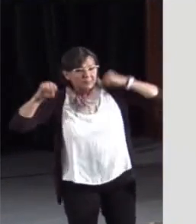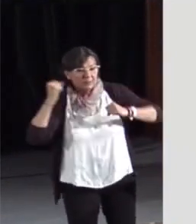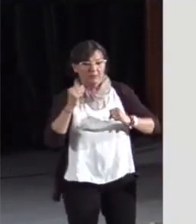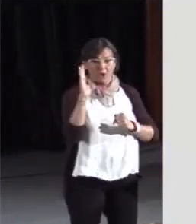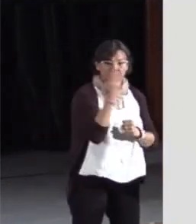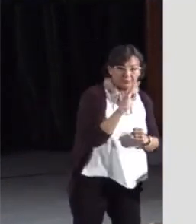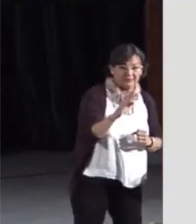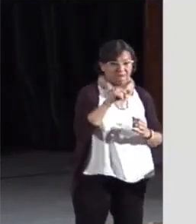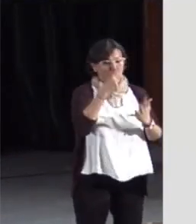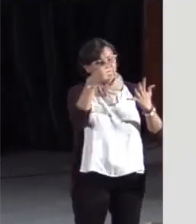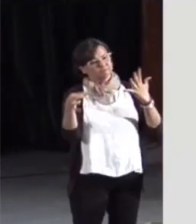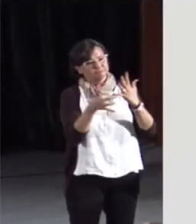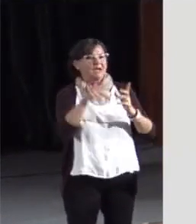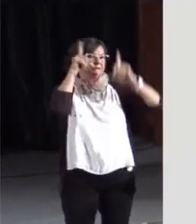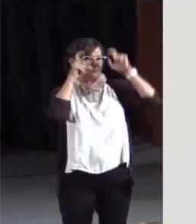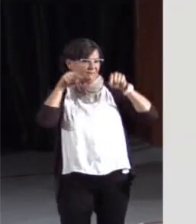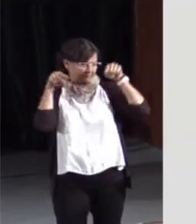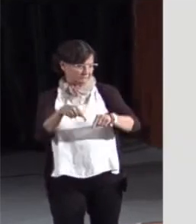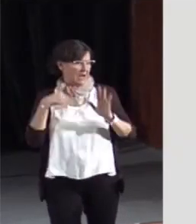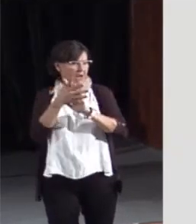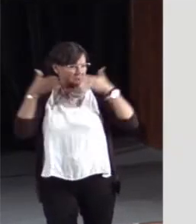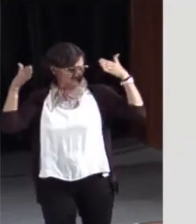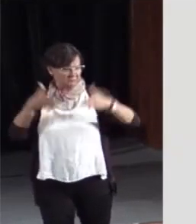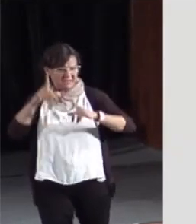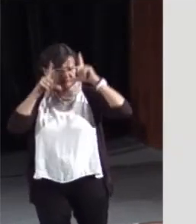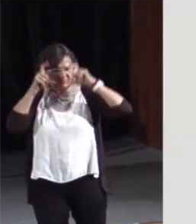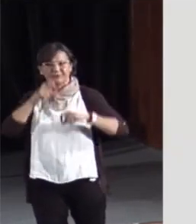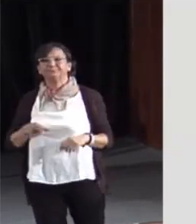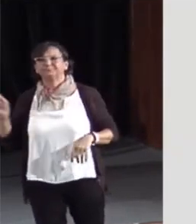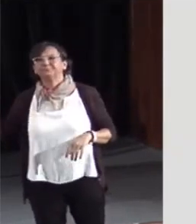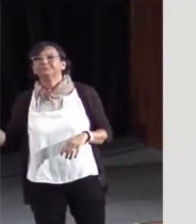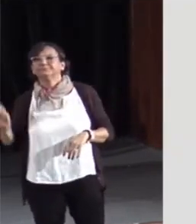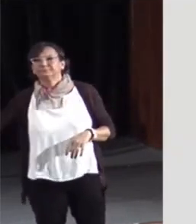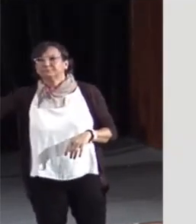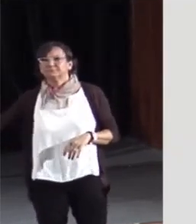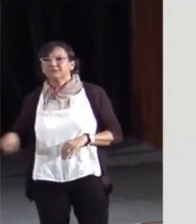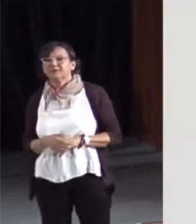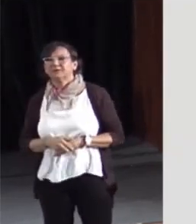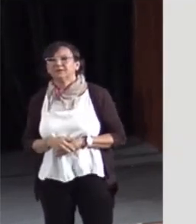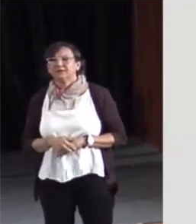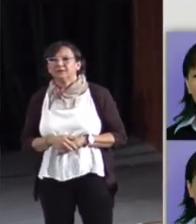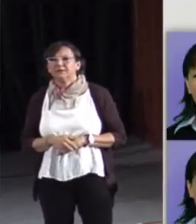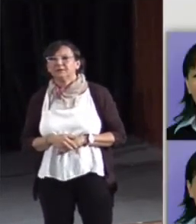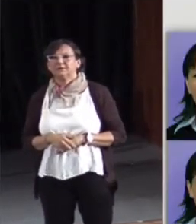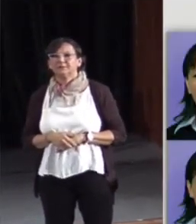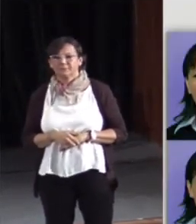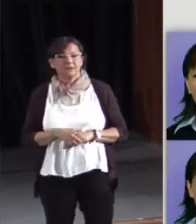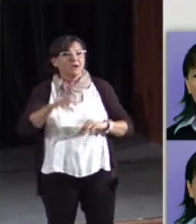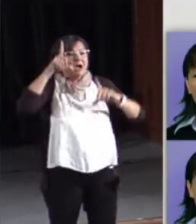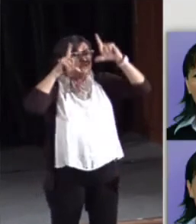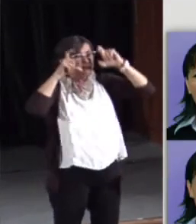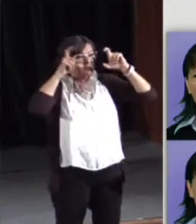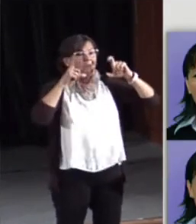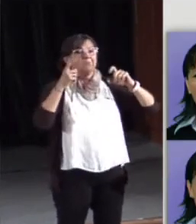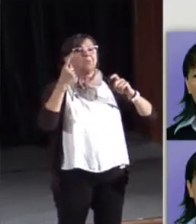Pues veis estos diferentes componentes, la configuración, el lugar de articulación, el movimiento, la orientación y el componente no manual